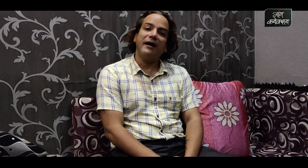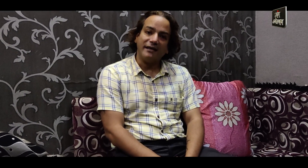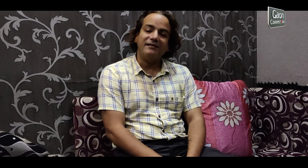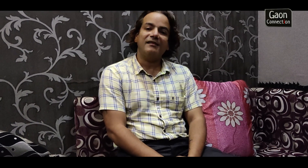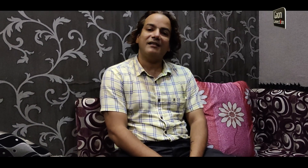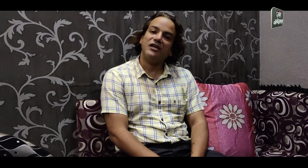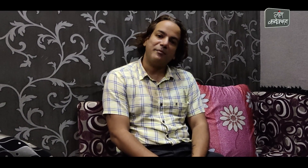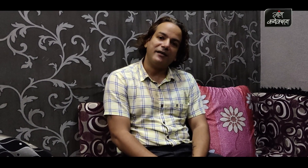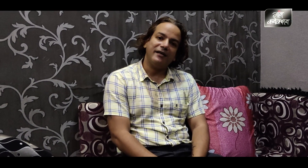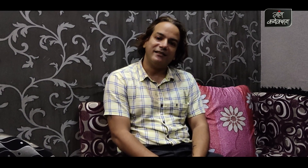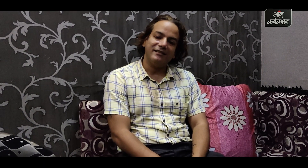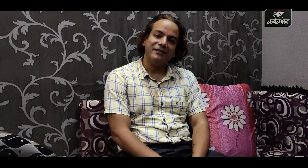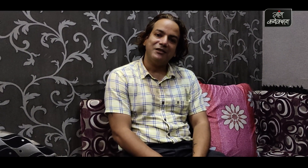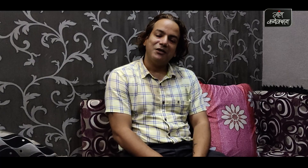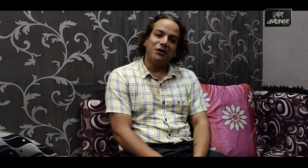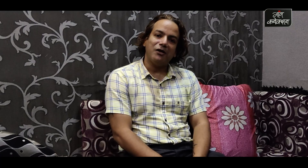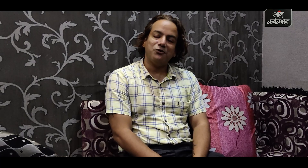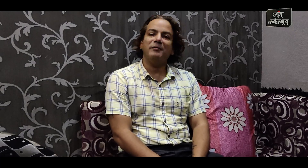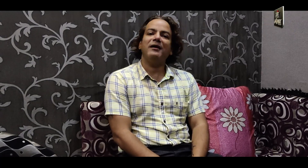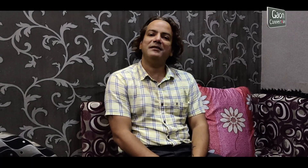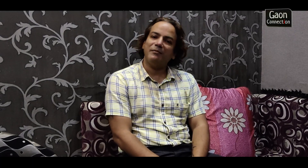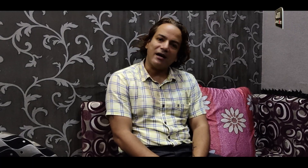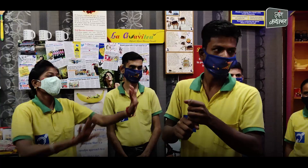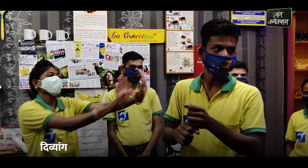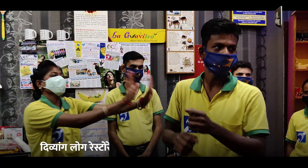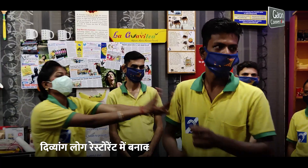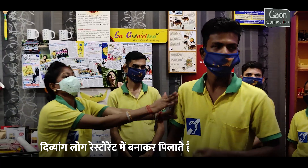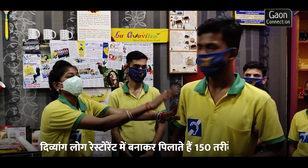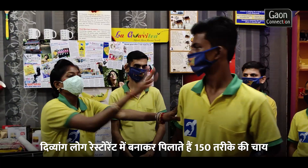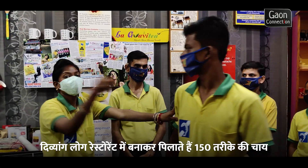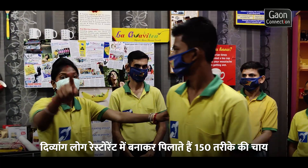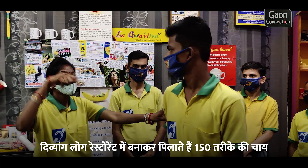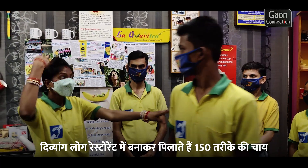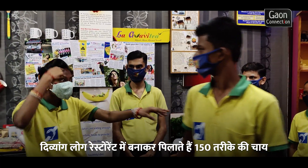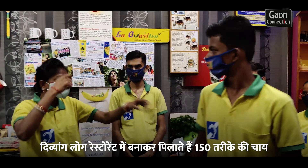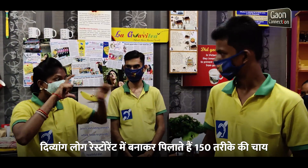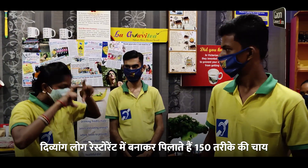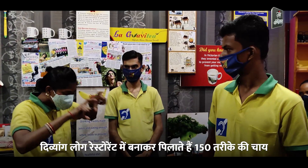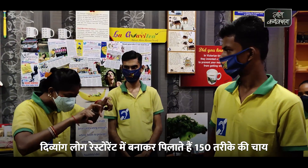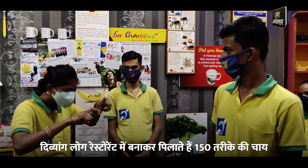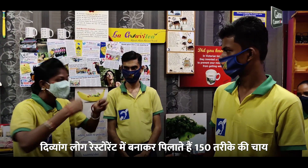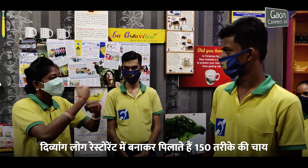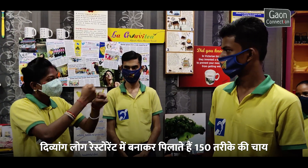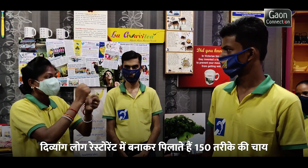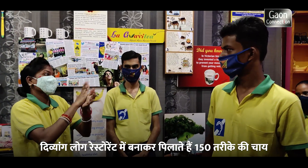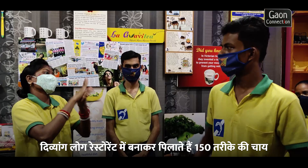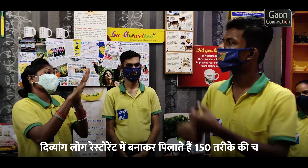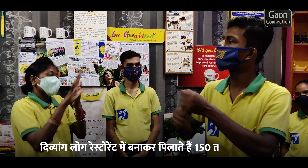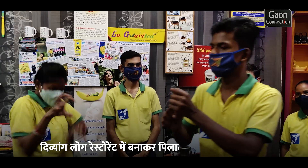भाई के साथ चाय पीने आई थी, और चूंकि मैं हमेशा मार्केटिंग में रहा, बोलने की आदत थी, मैंने भी उसके भाई से सवाल जवाब किए कि